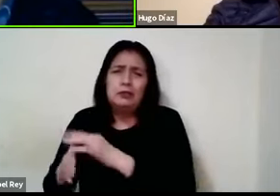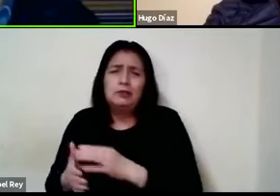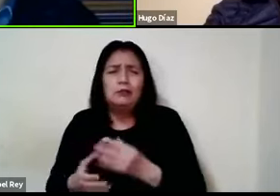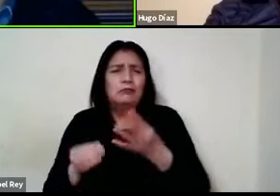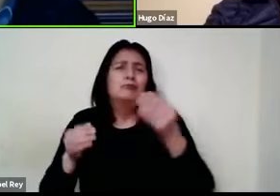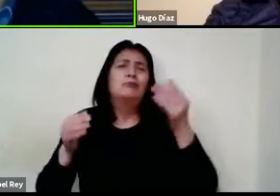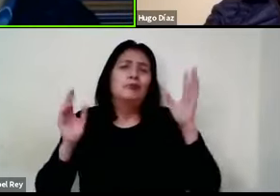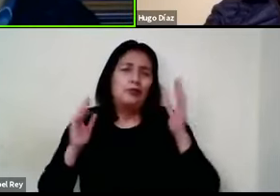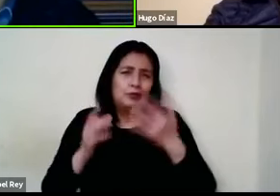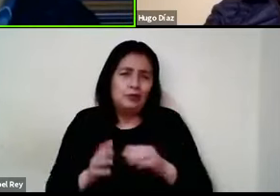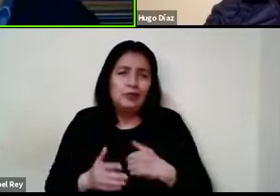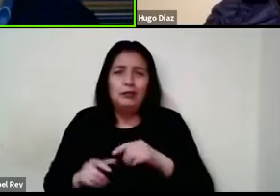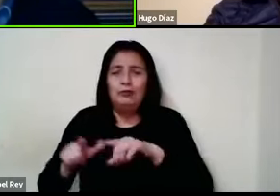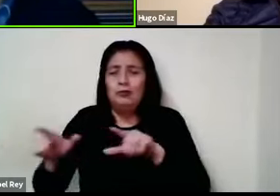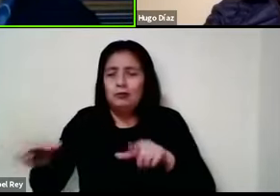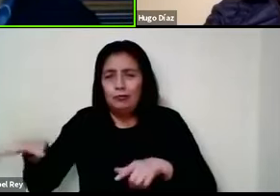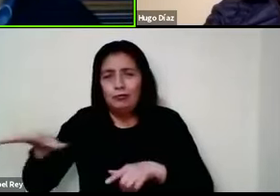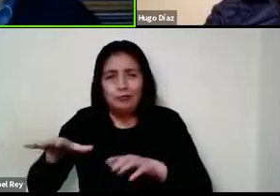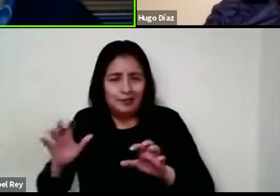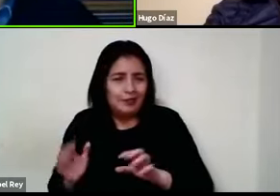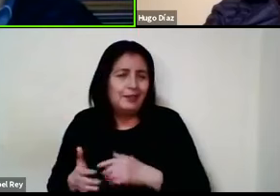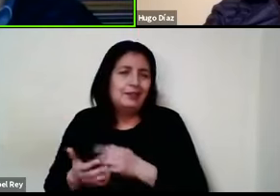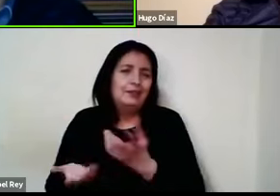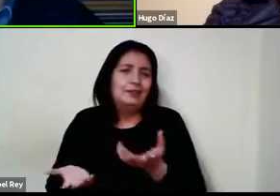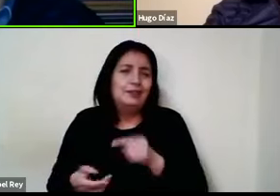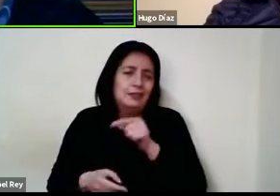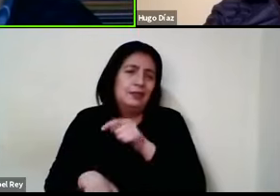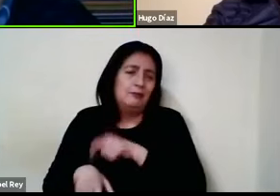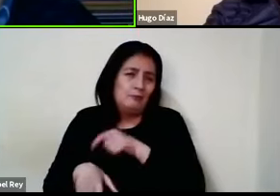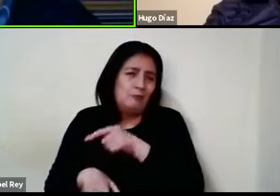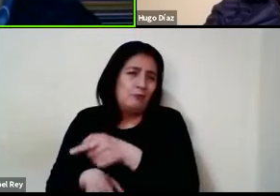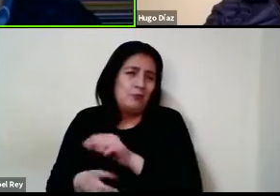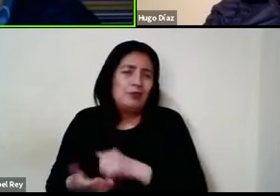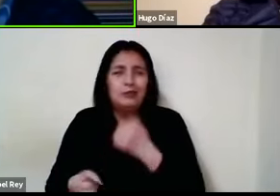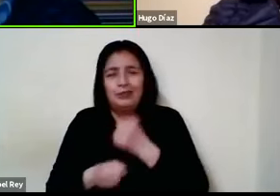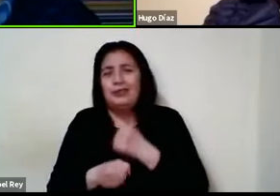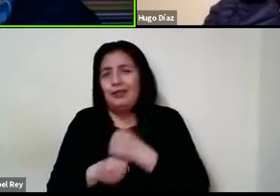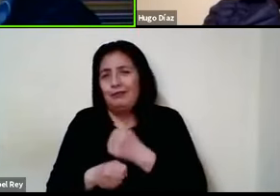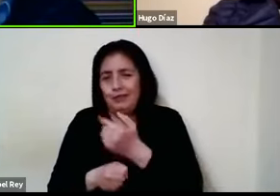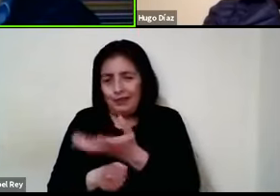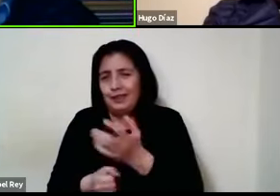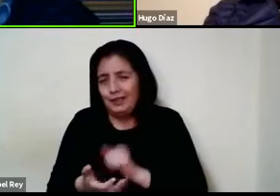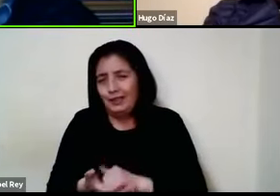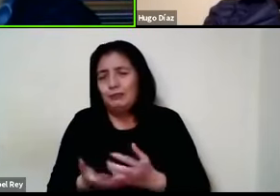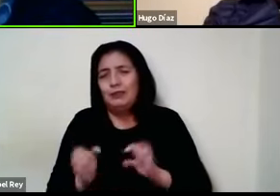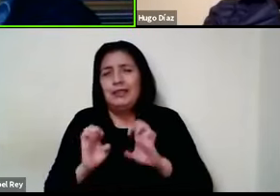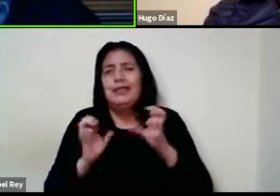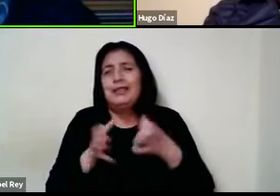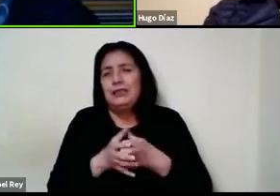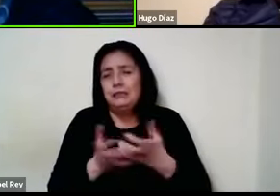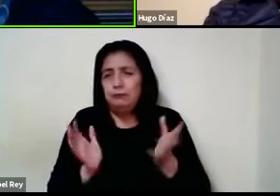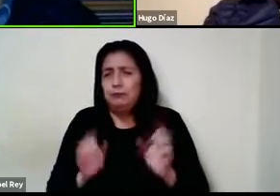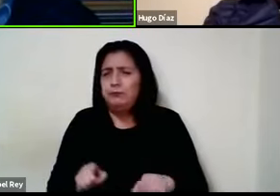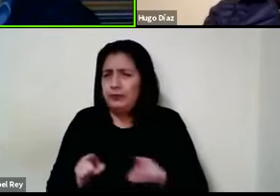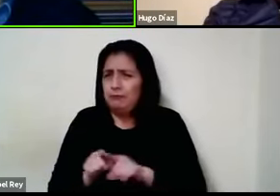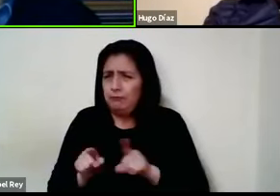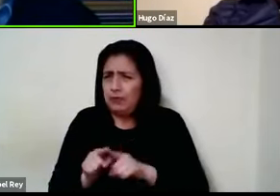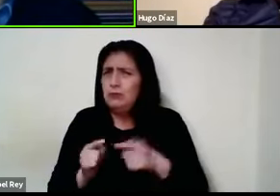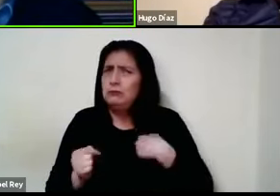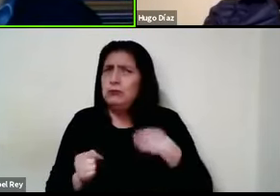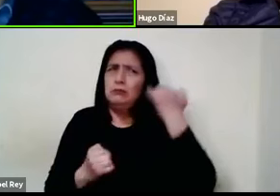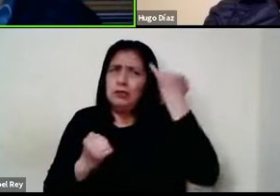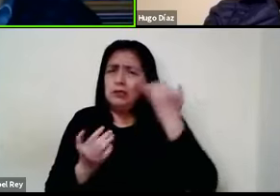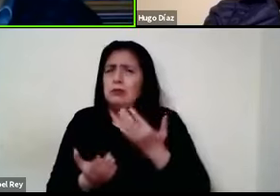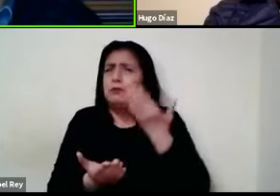aventuras también, ¿no?, en nuestro espacio educativo, y ese es el fomento que trabajamos, digamos, en equipo. Además, hemos propuesto, no